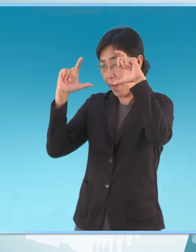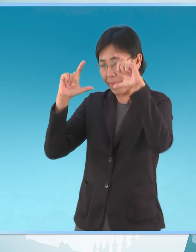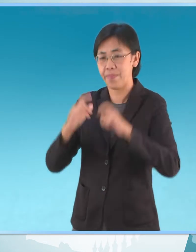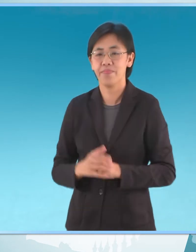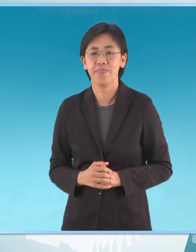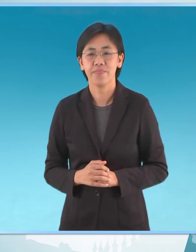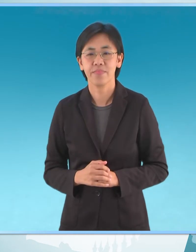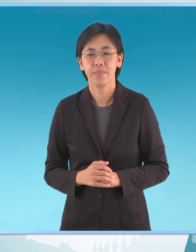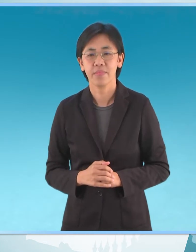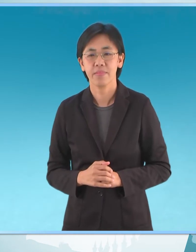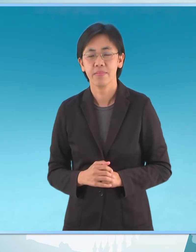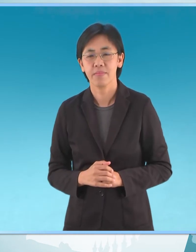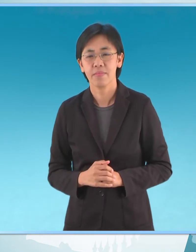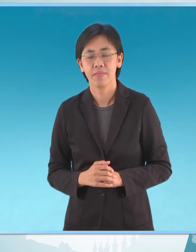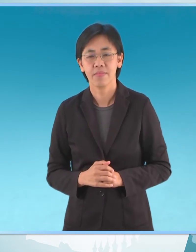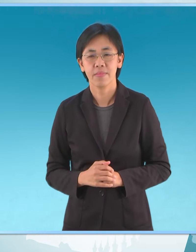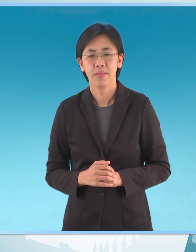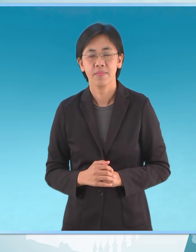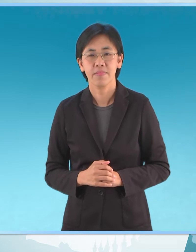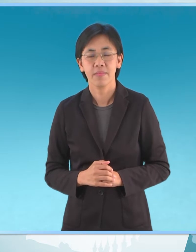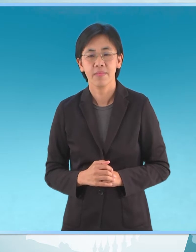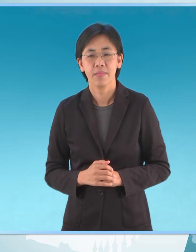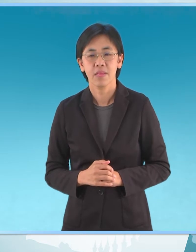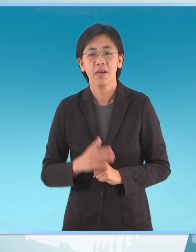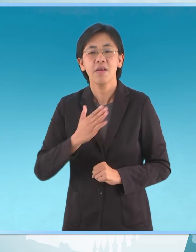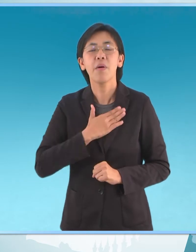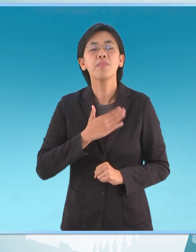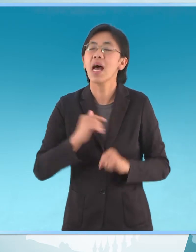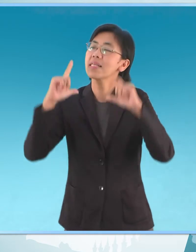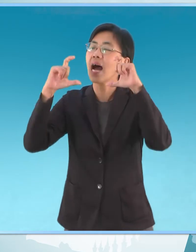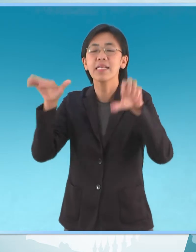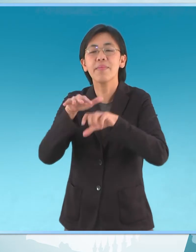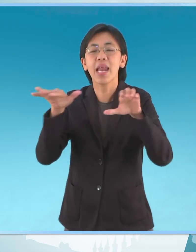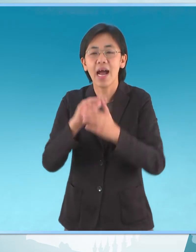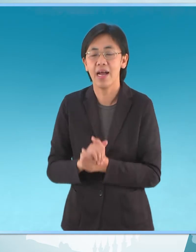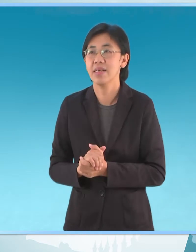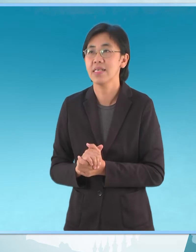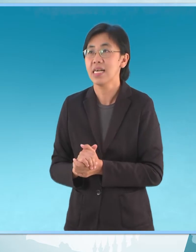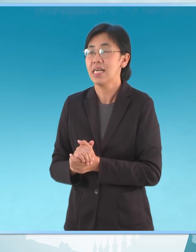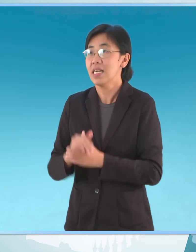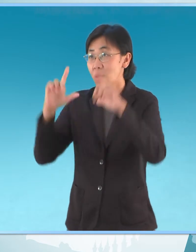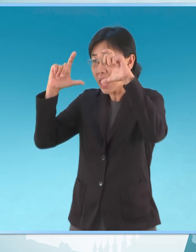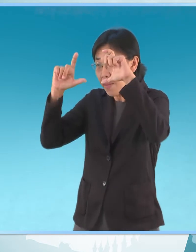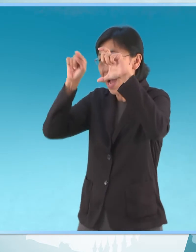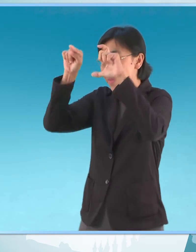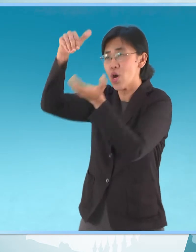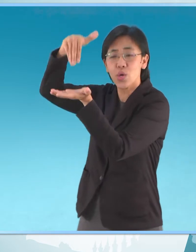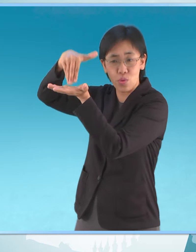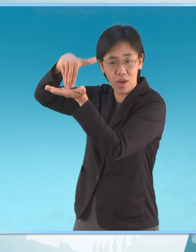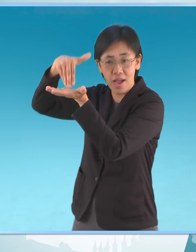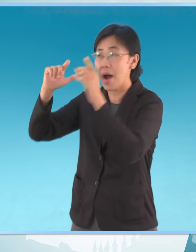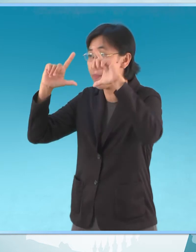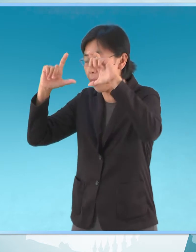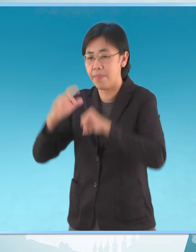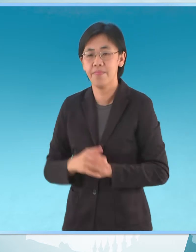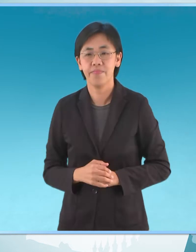หรือว่าเป็นพระเอกของภาพนั่นเองโดยรูปแรกเนี่ยผมจะลองถ่ายแบบพื้นก็คือการเอาโคมไฟไว้กลางภาพเลยนะครับแล้วก็อี